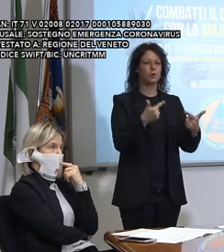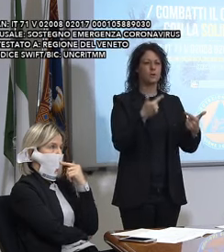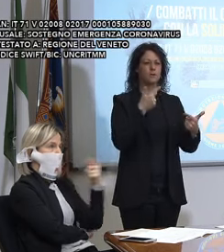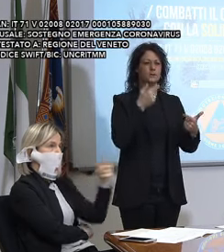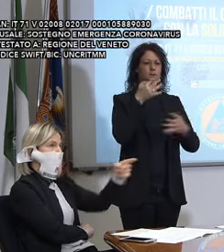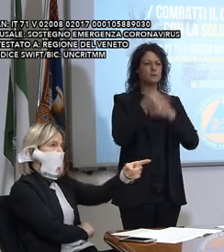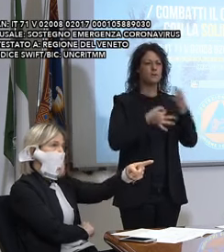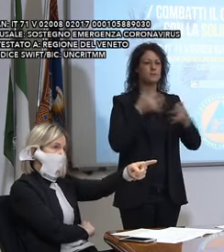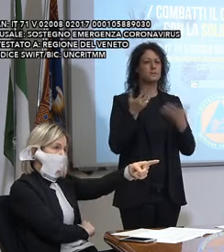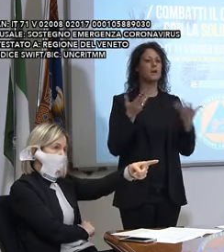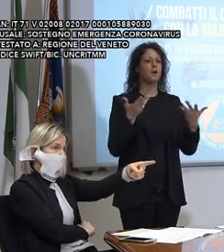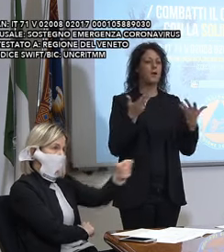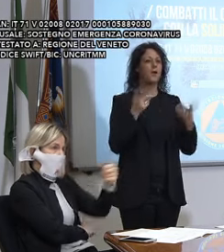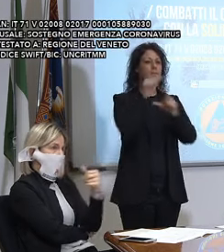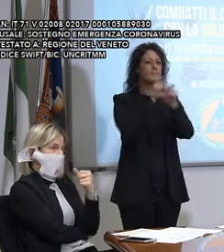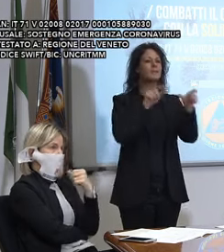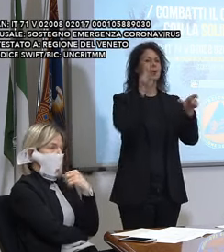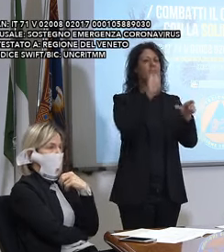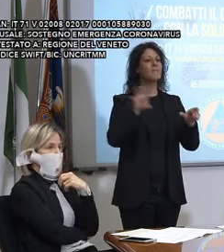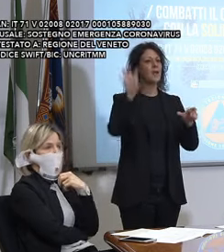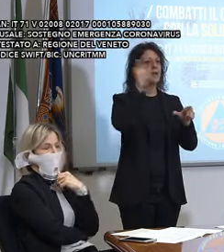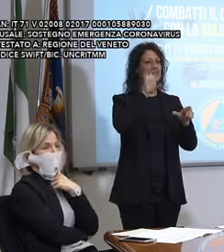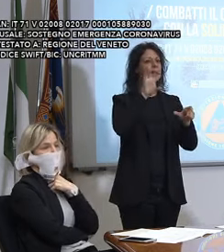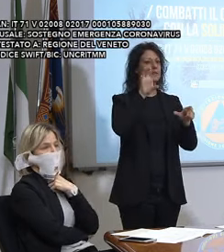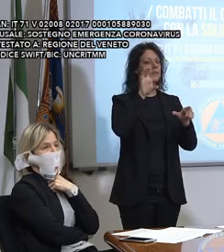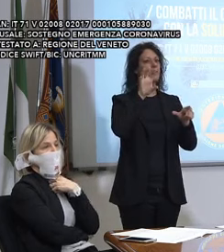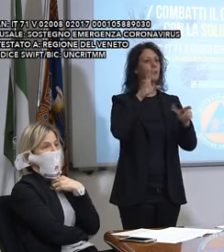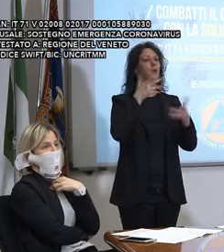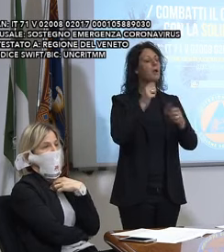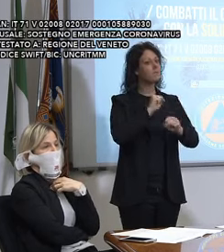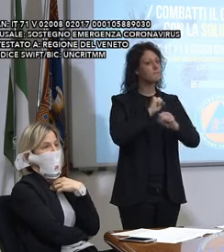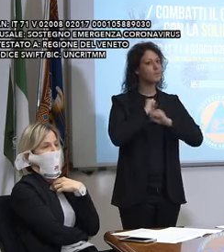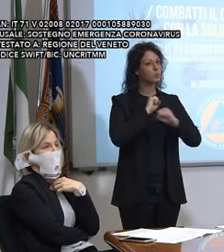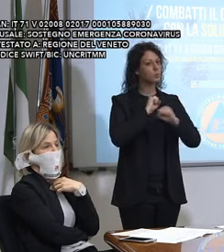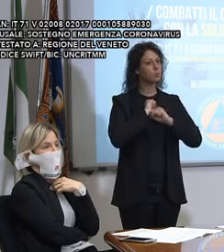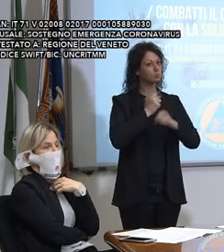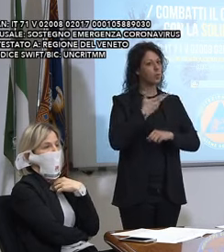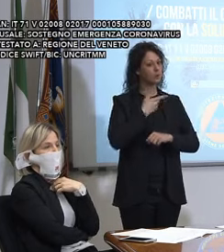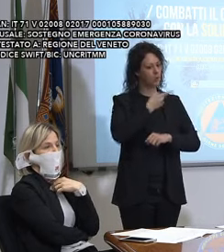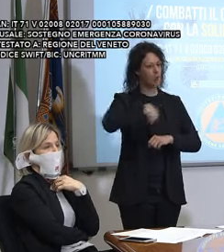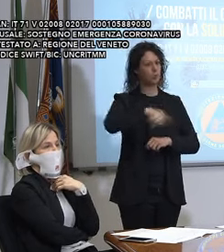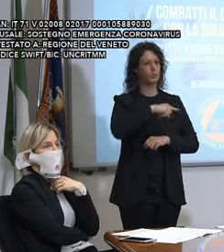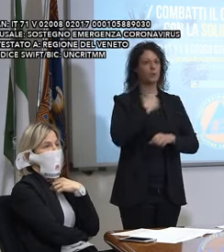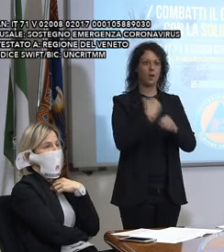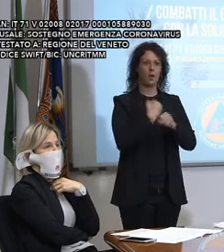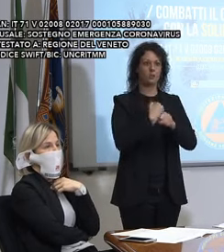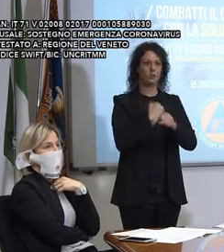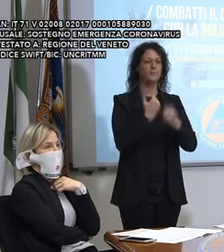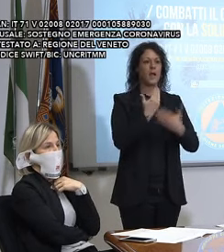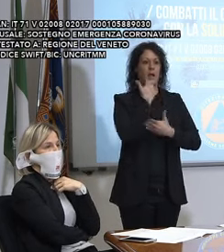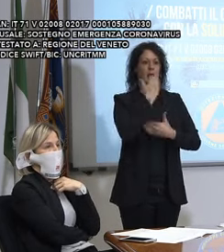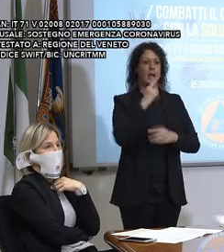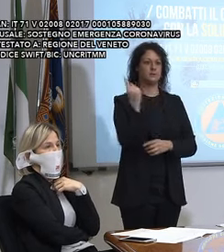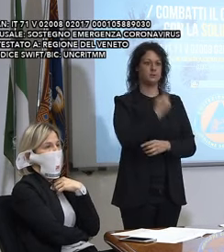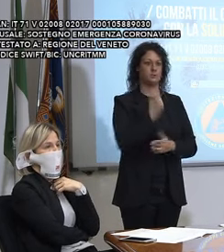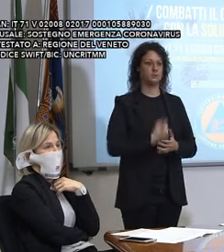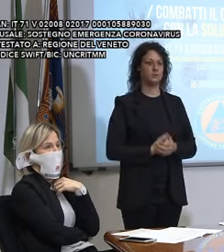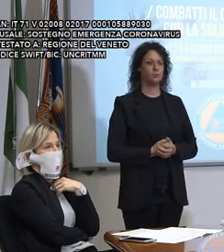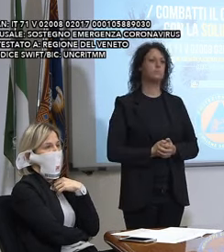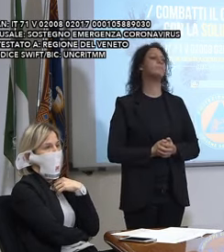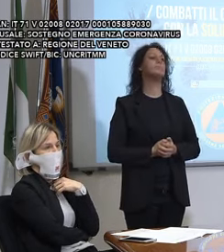donazioni vuol dire che anche i veneti si fidano dell'attività che stiamo facendo, quindi grazie veramente di cuore a tutti. Ultimo aspetto e poi